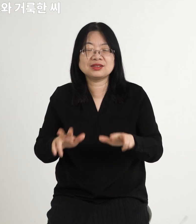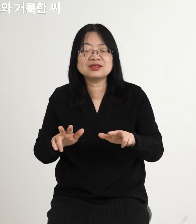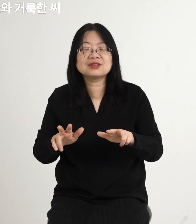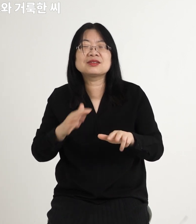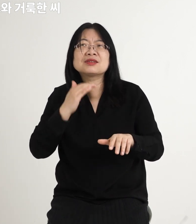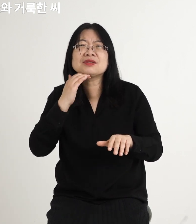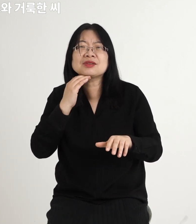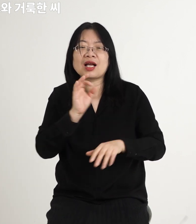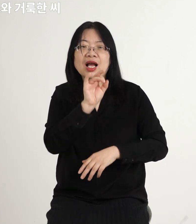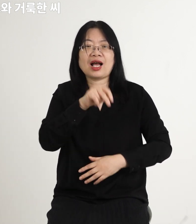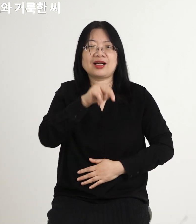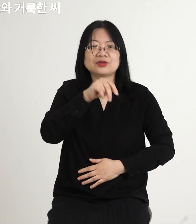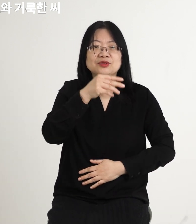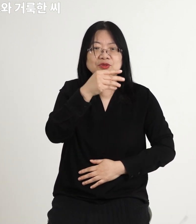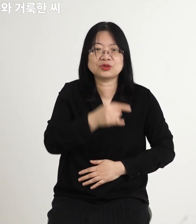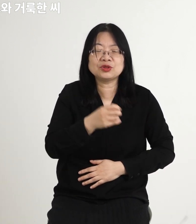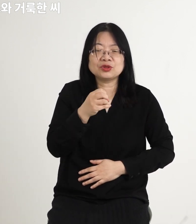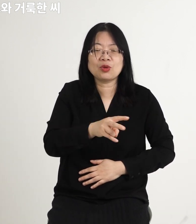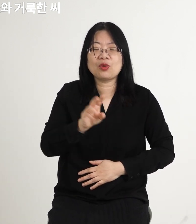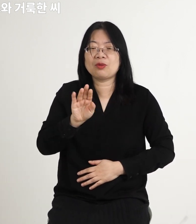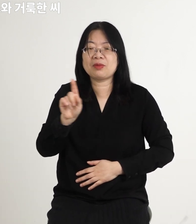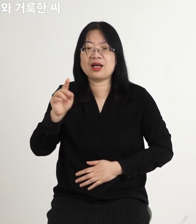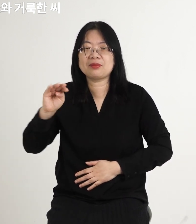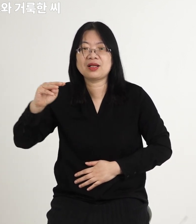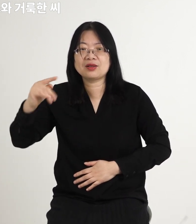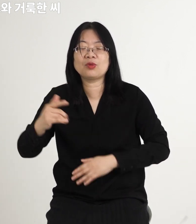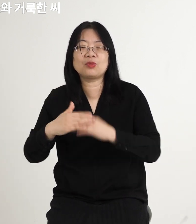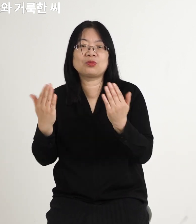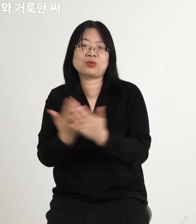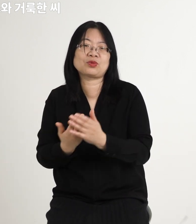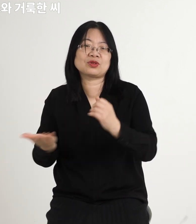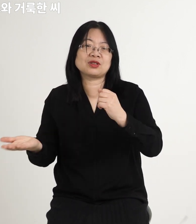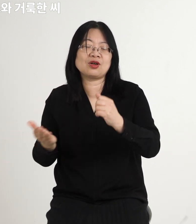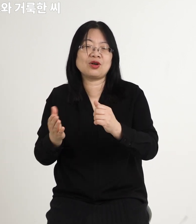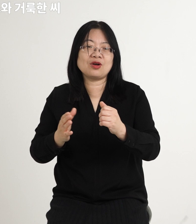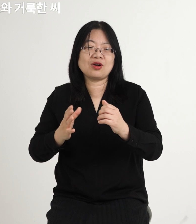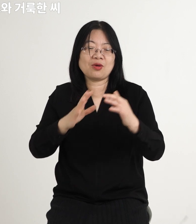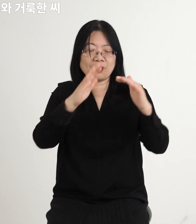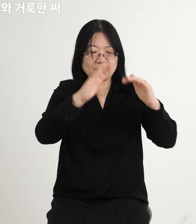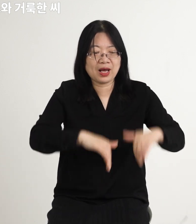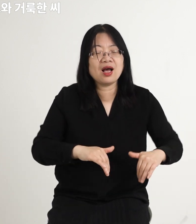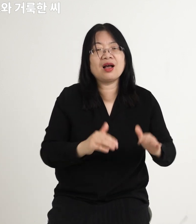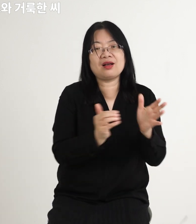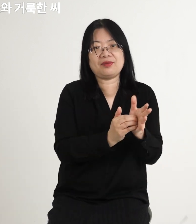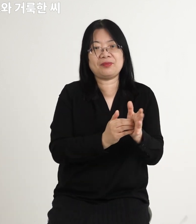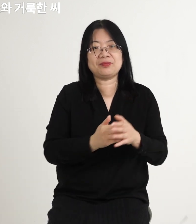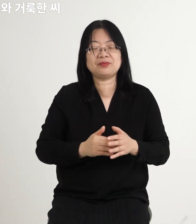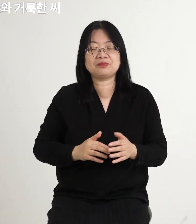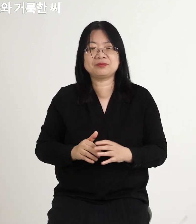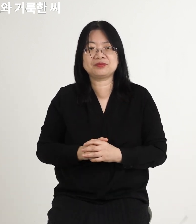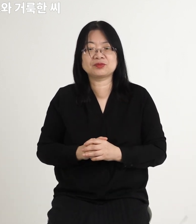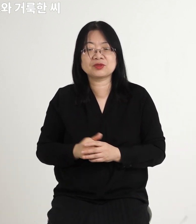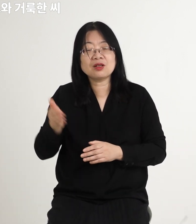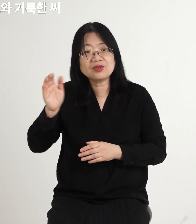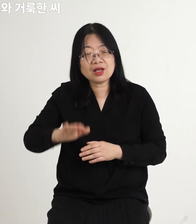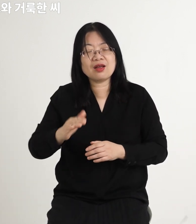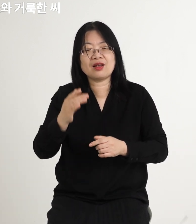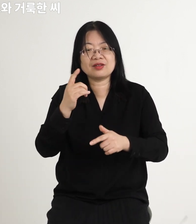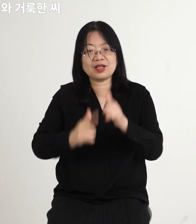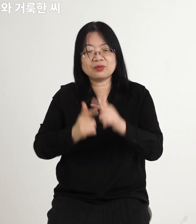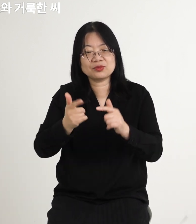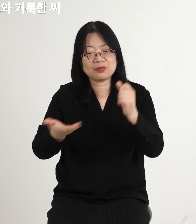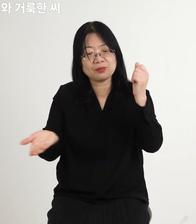있다가 바벨론에 다 배임을 당합니다. 자, 근데 나무가 배임을 당하면 남는 게 있어요. 뭐가